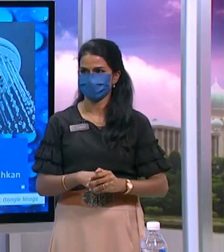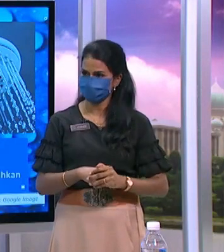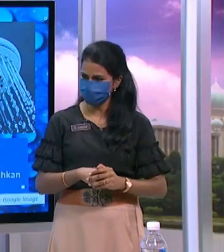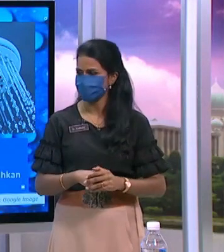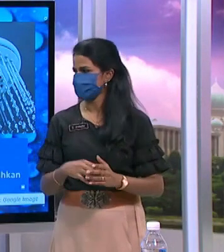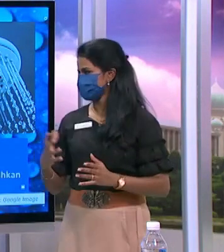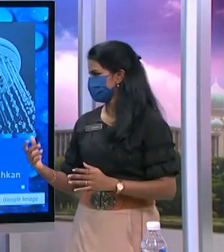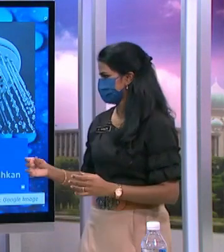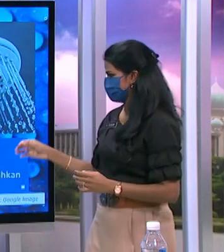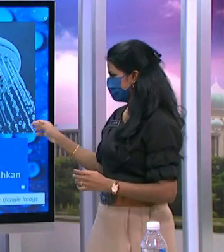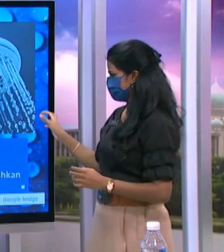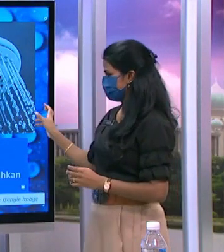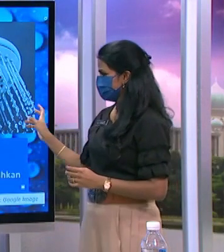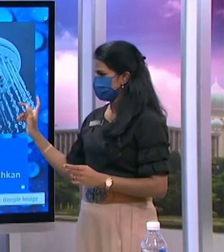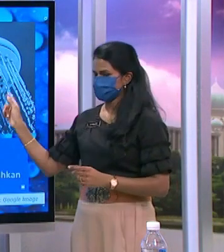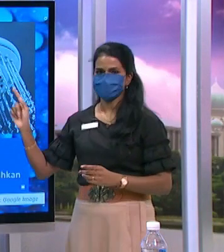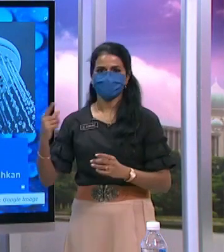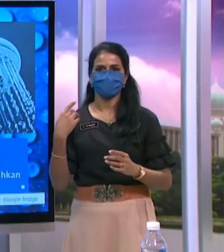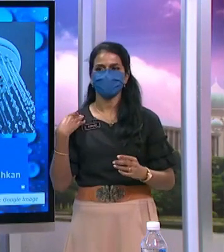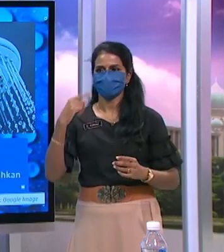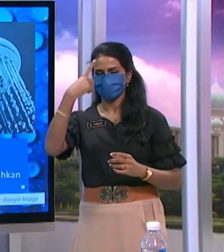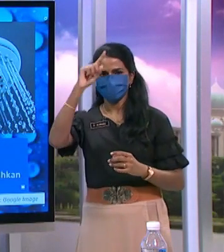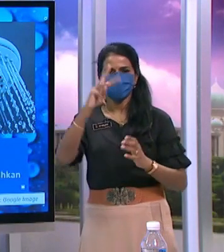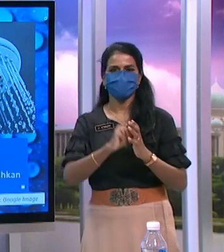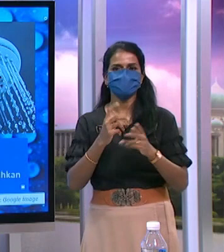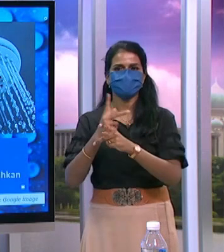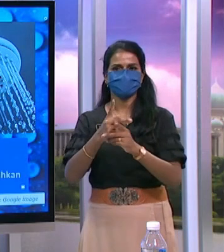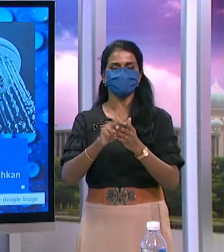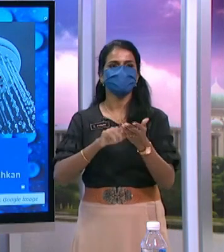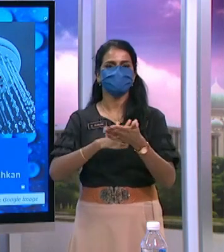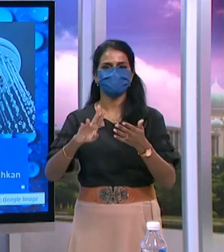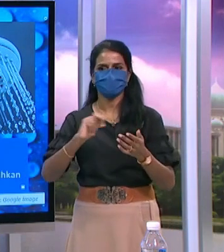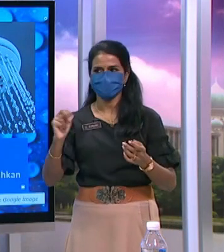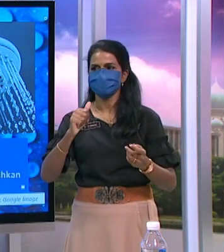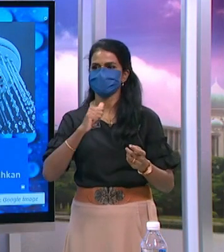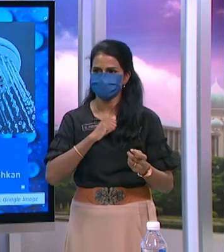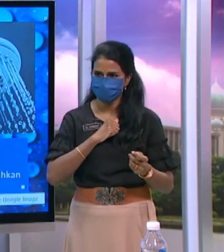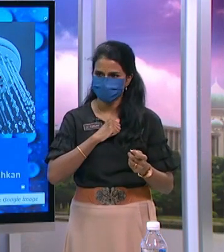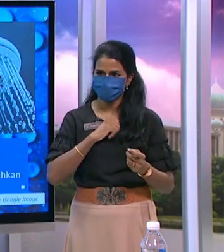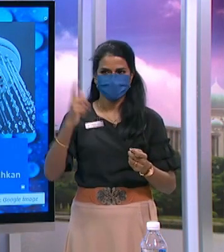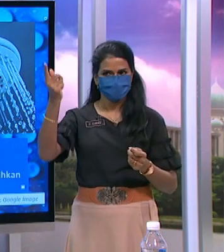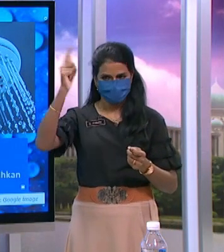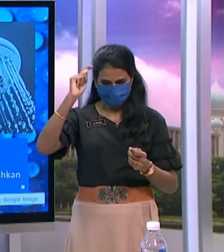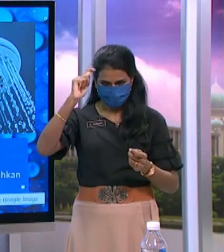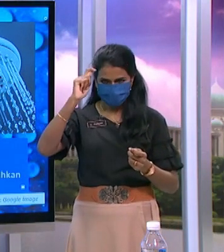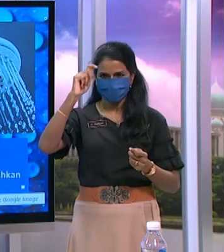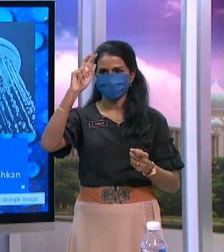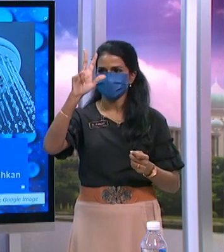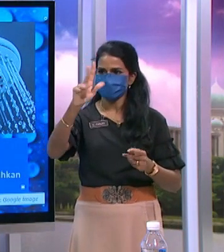Okey. Okey. Okey. Jadi yang ini adalah untuk menjaga kebersihan diri. Diri. Mandi tiga